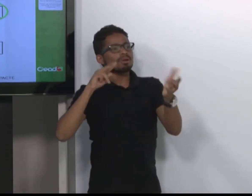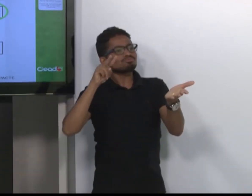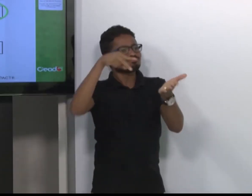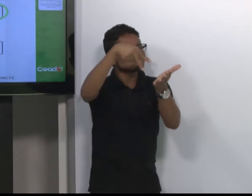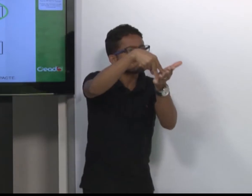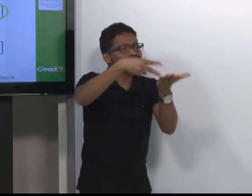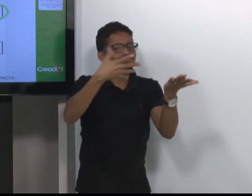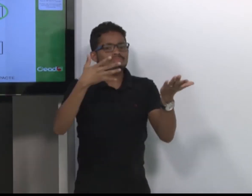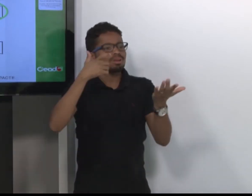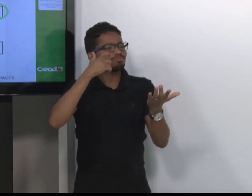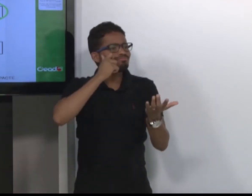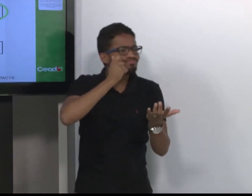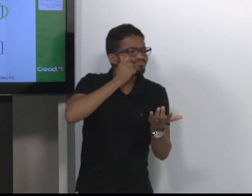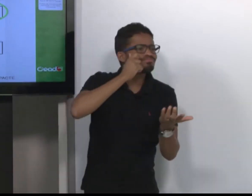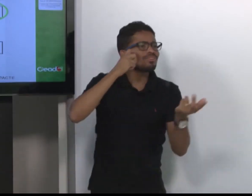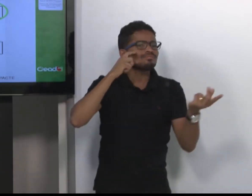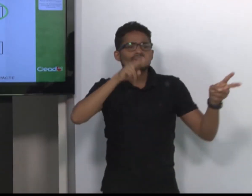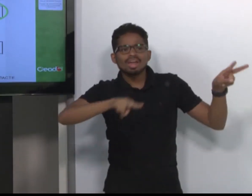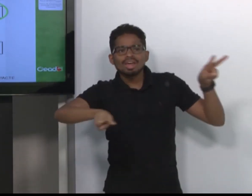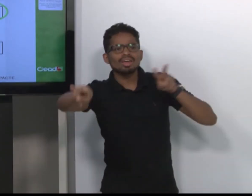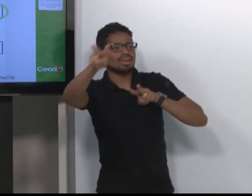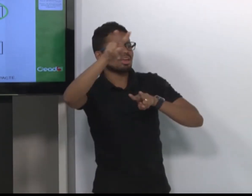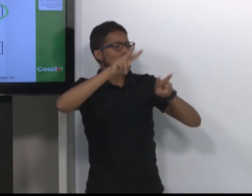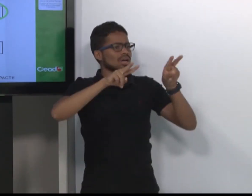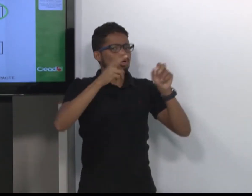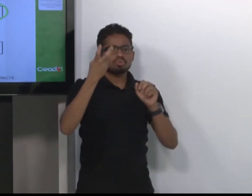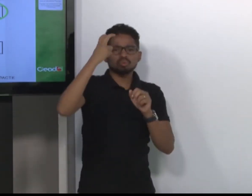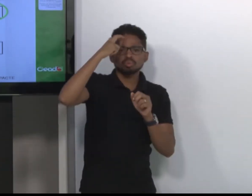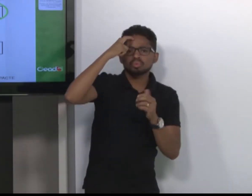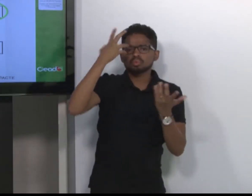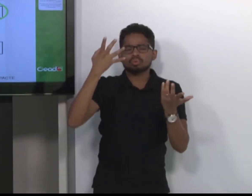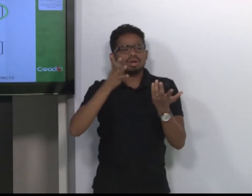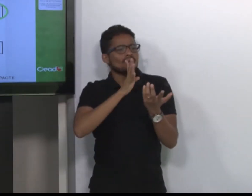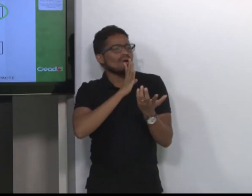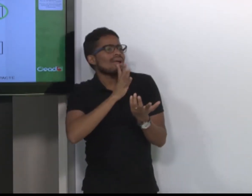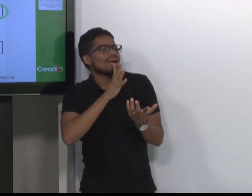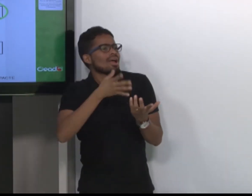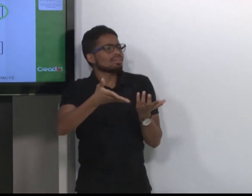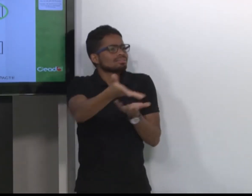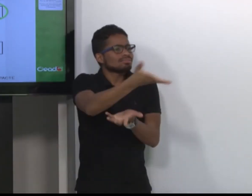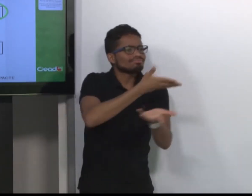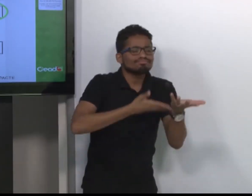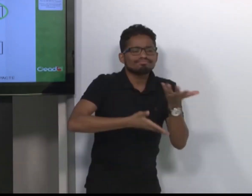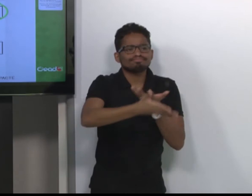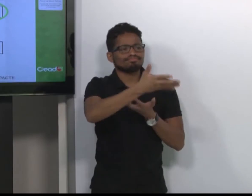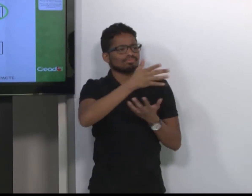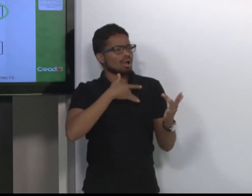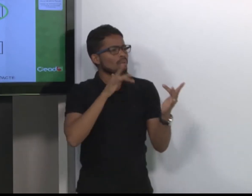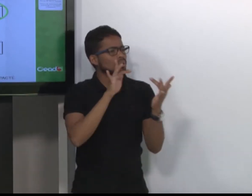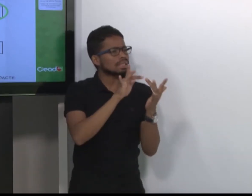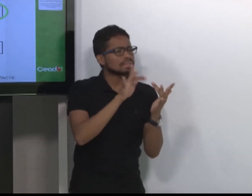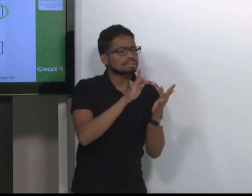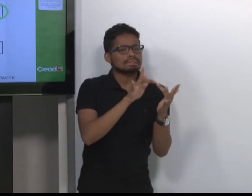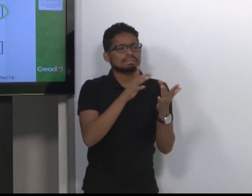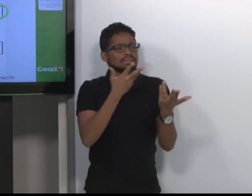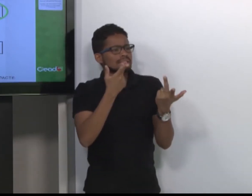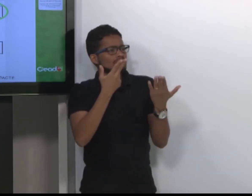que seja feito intercâmbios, que ele visite o local que utiliza essa língua,